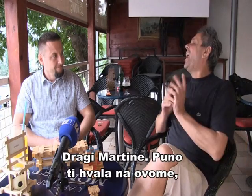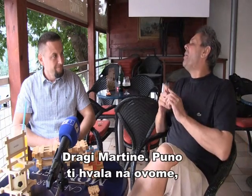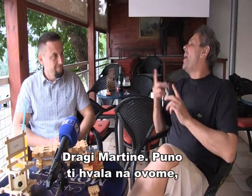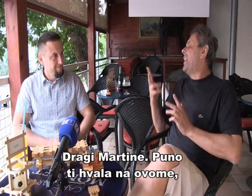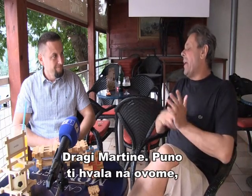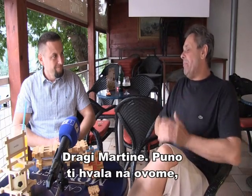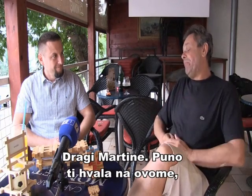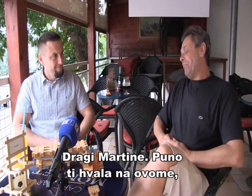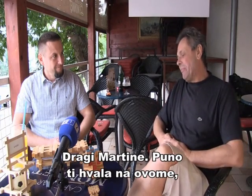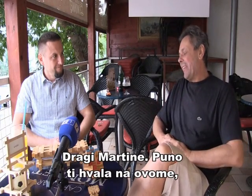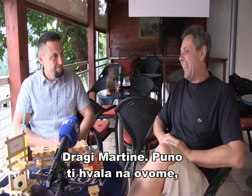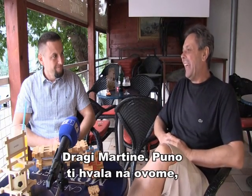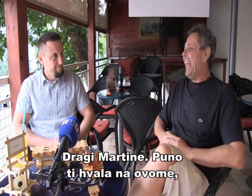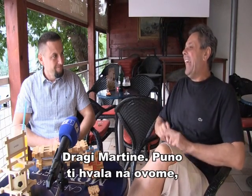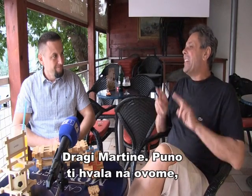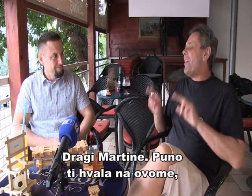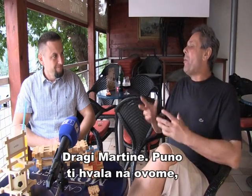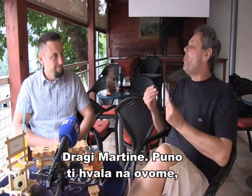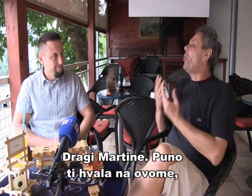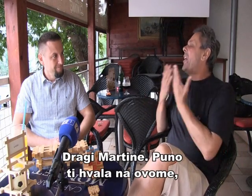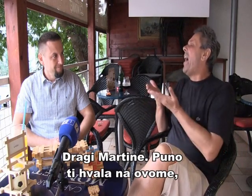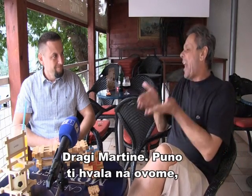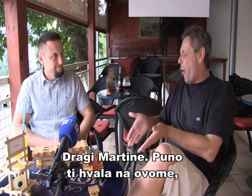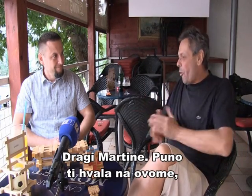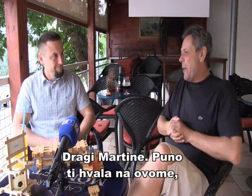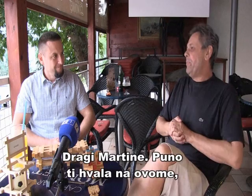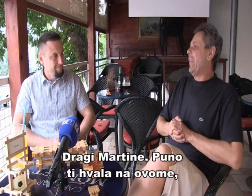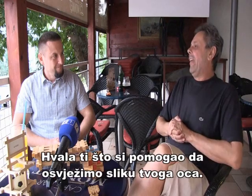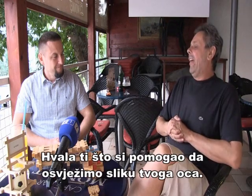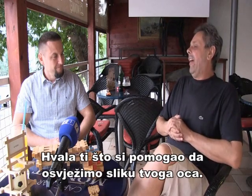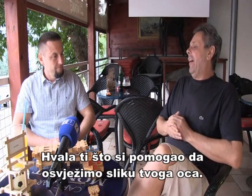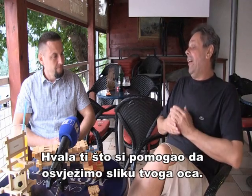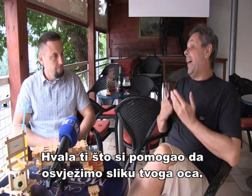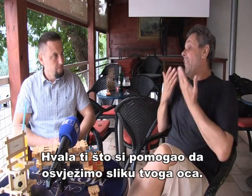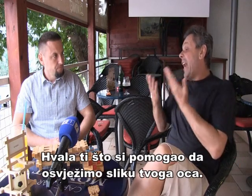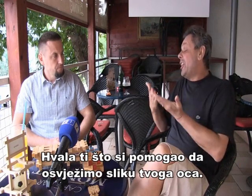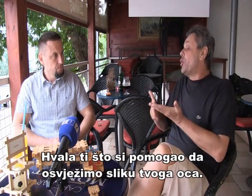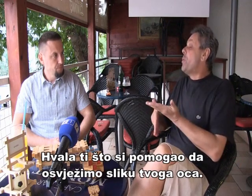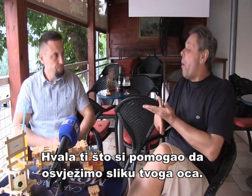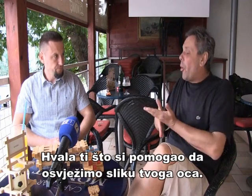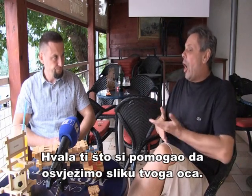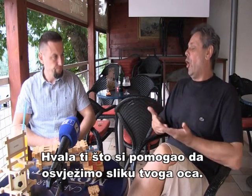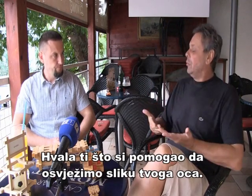Dragi Martine, stvarno puno ti hvala na ovome. Hvala ti što si pomogao